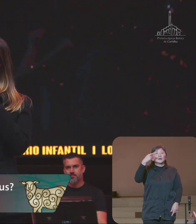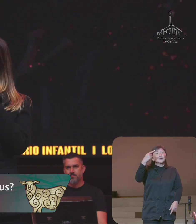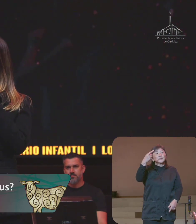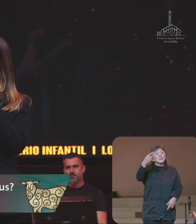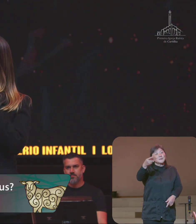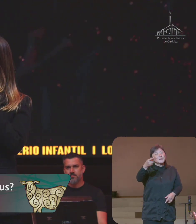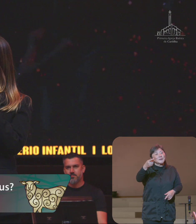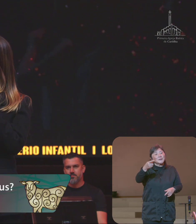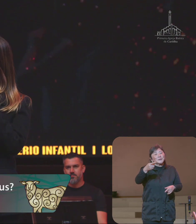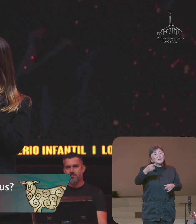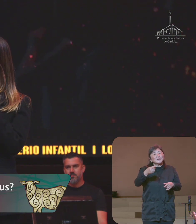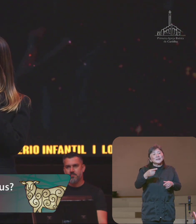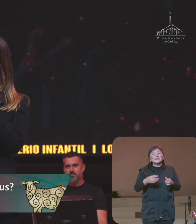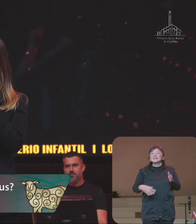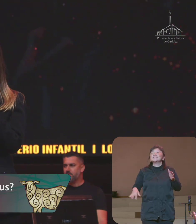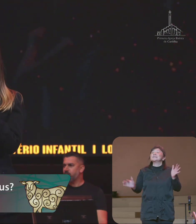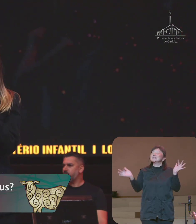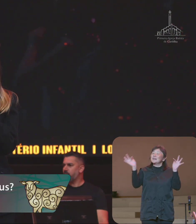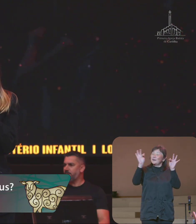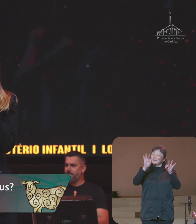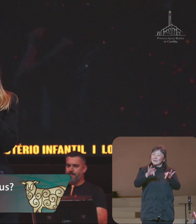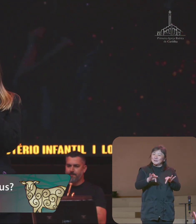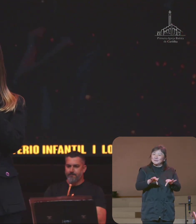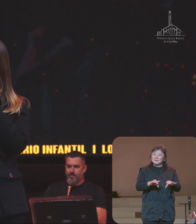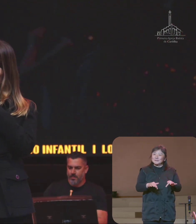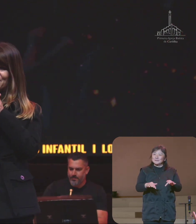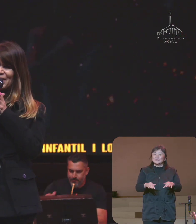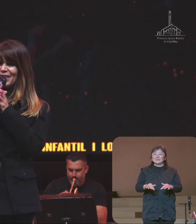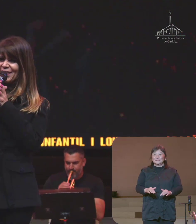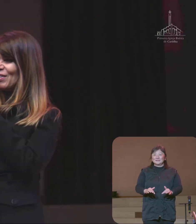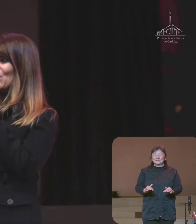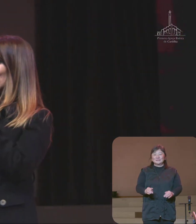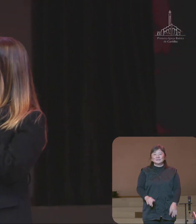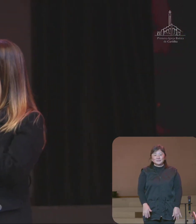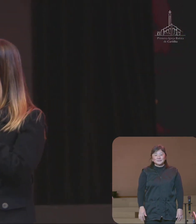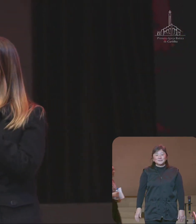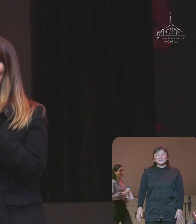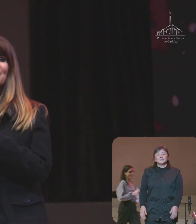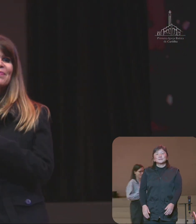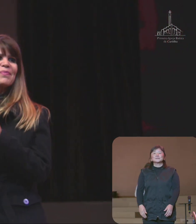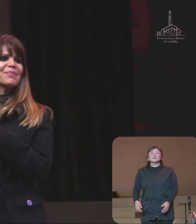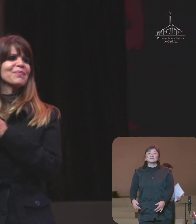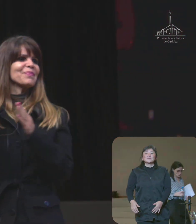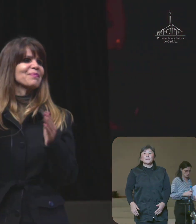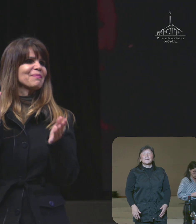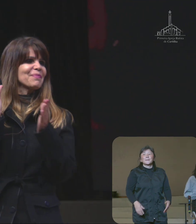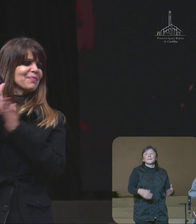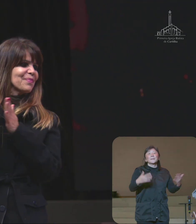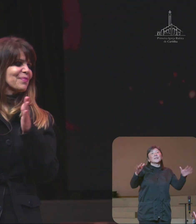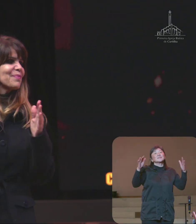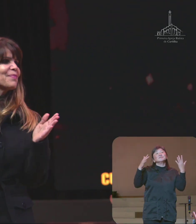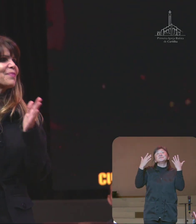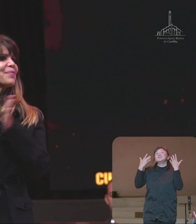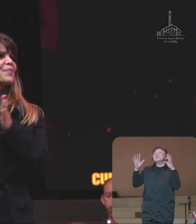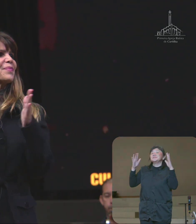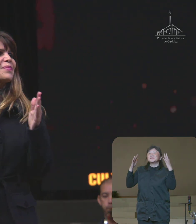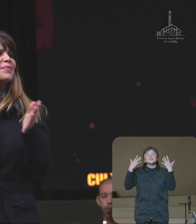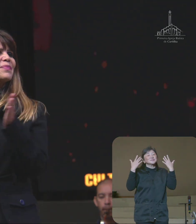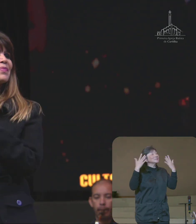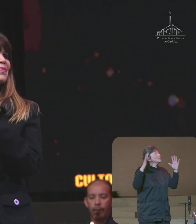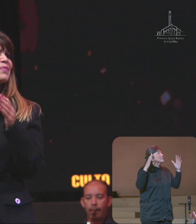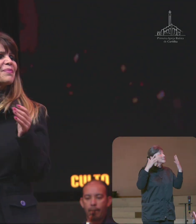nós não apoiemos no nosso próprio entendimento, Pai, que nós vivemos pela fé, crendo naquilo que o Senhor vai